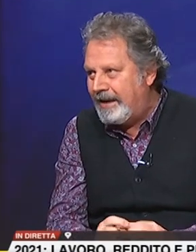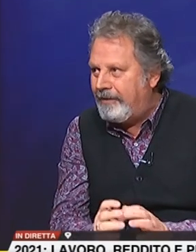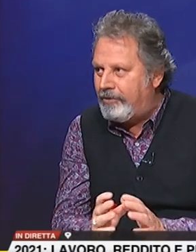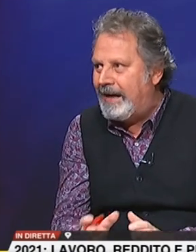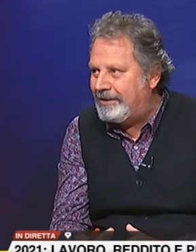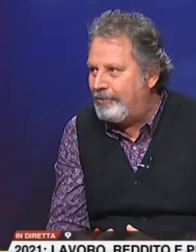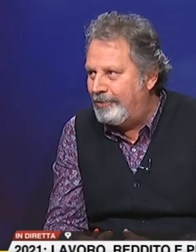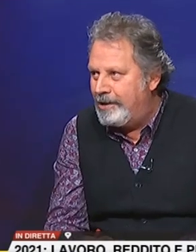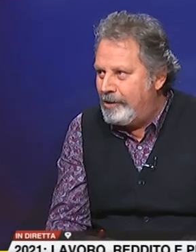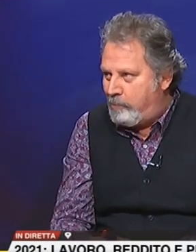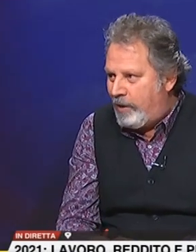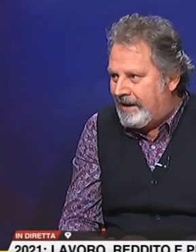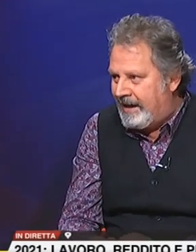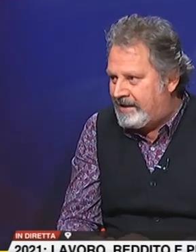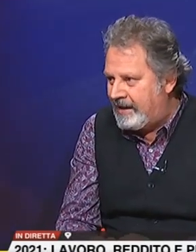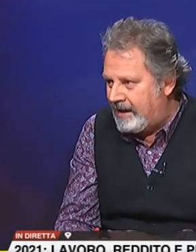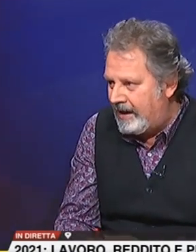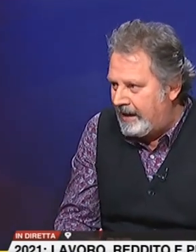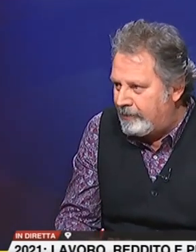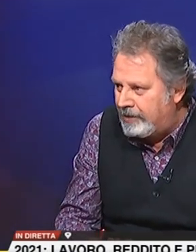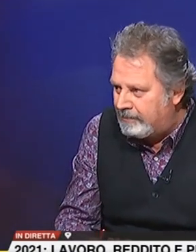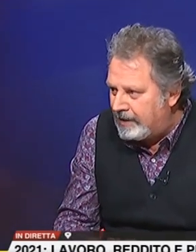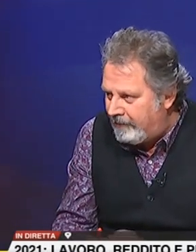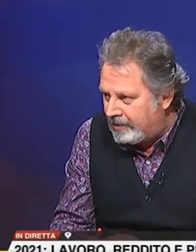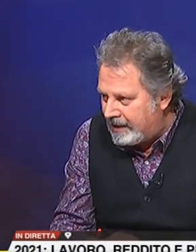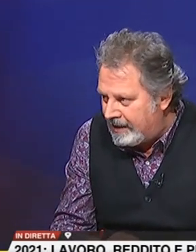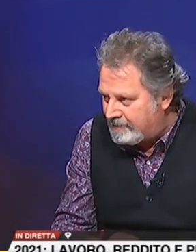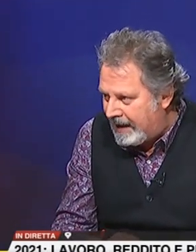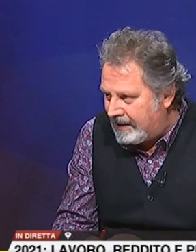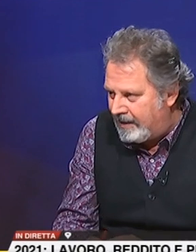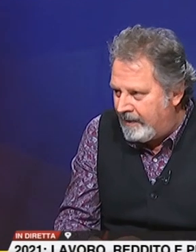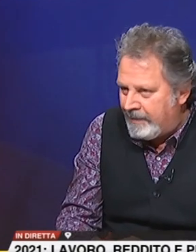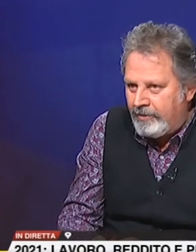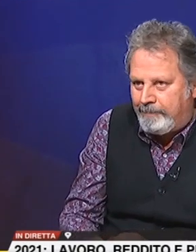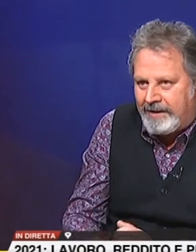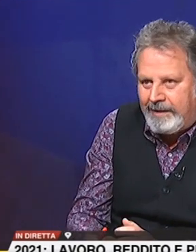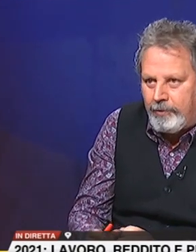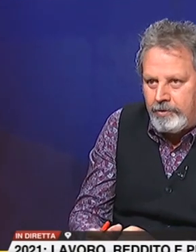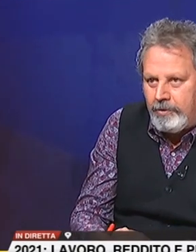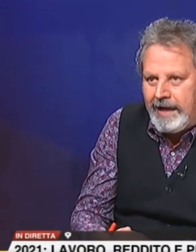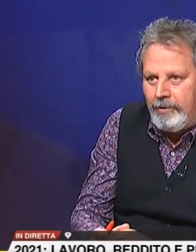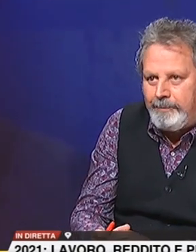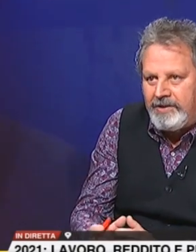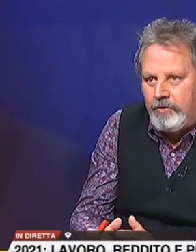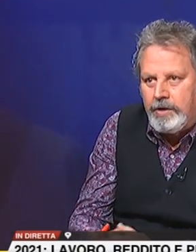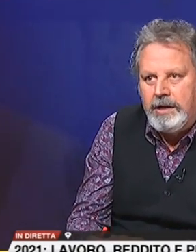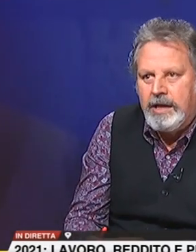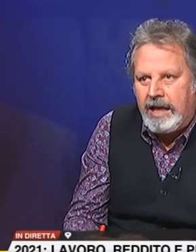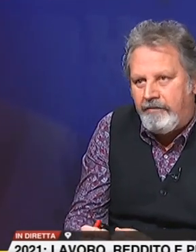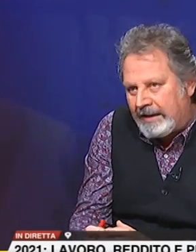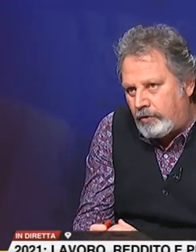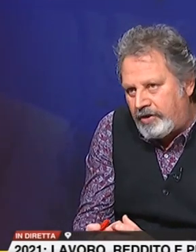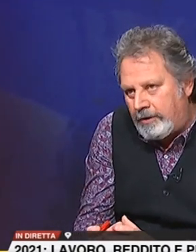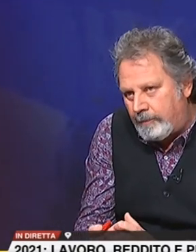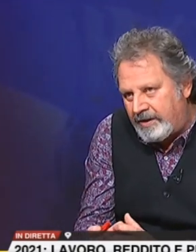il sistema informatico, può anche essere che l'algoritmo delle volte sbaglia. Noi, per esempio, controlliamo le pensioni